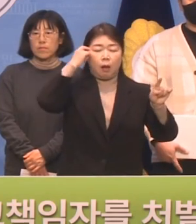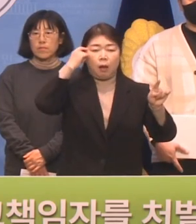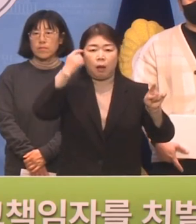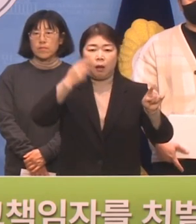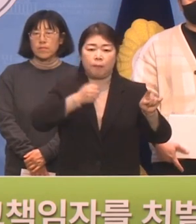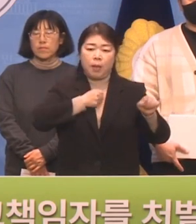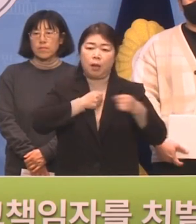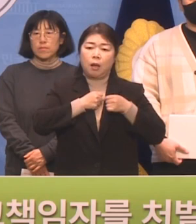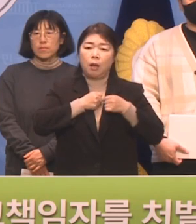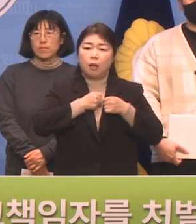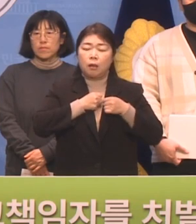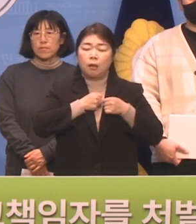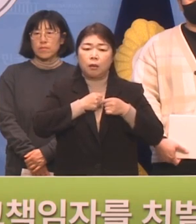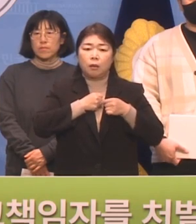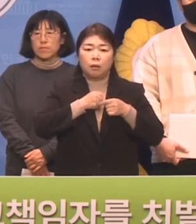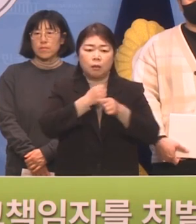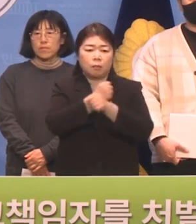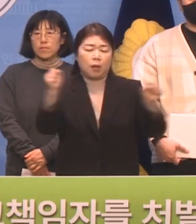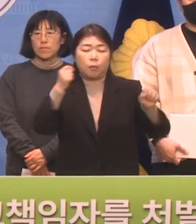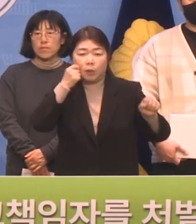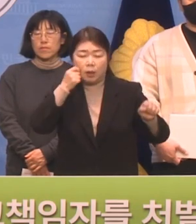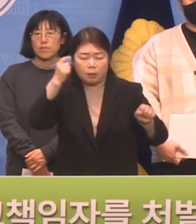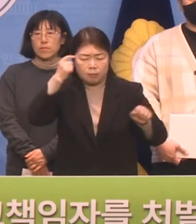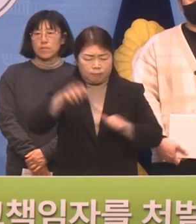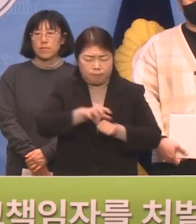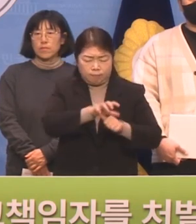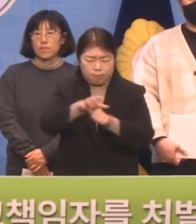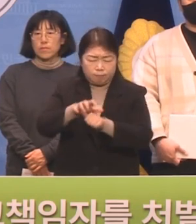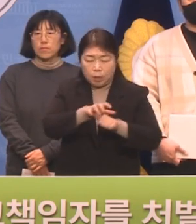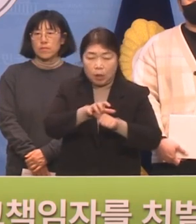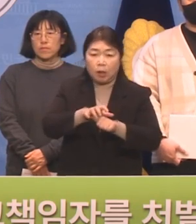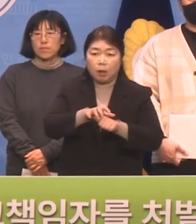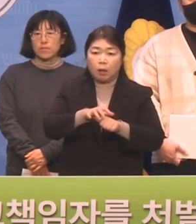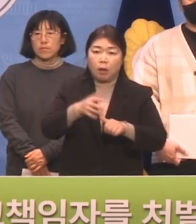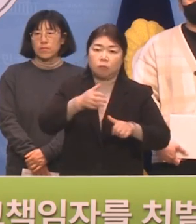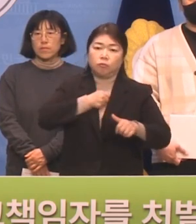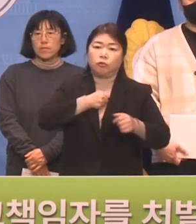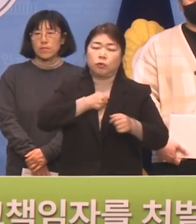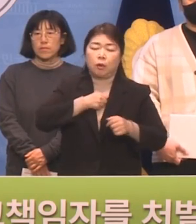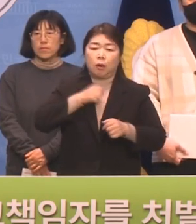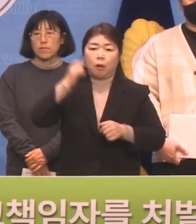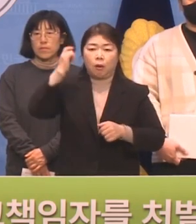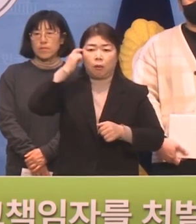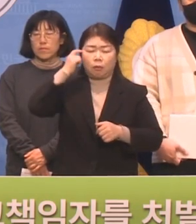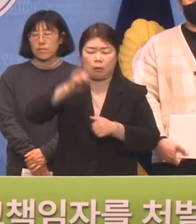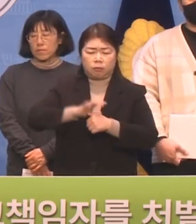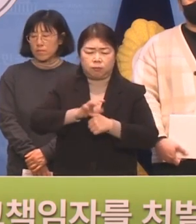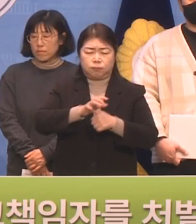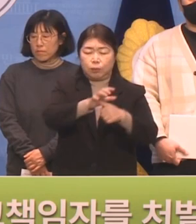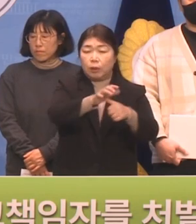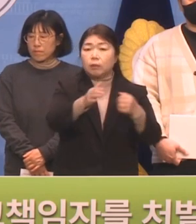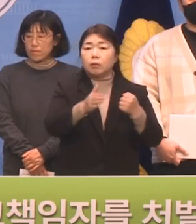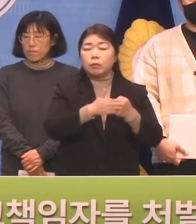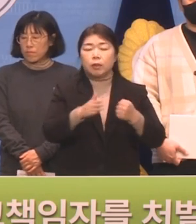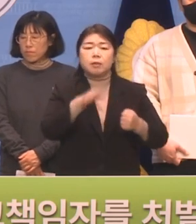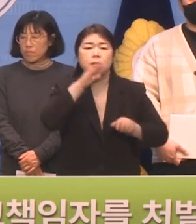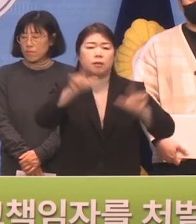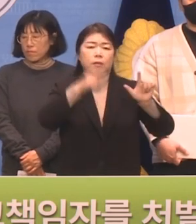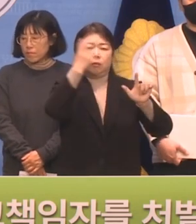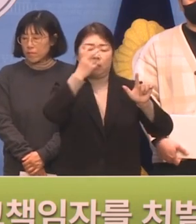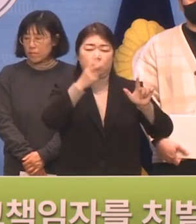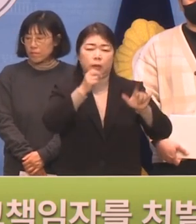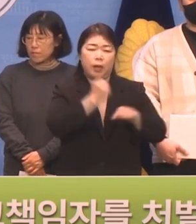조금 더 벗어나지 못하고 있습니다. 진상 규명만이 이 아픔을 해소할 수 있는 부분이라고